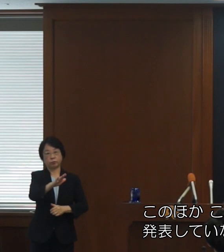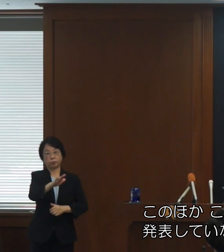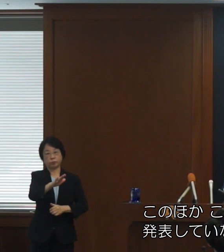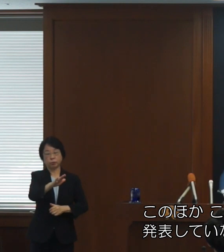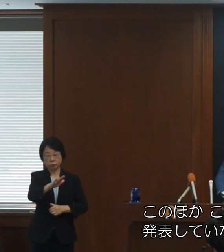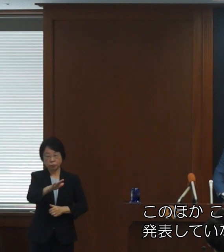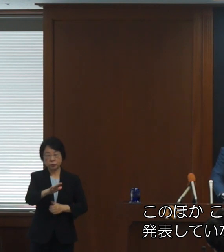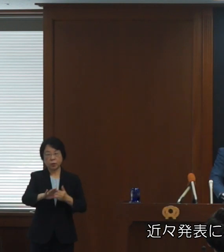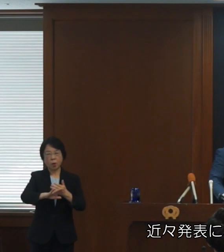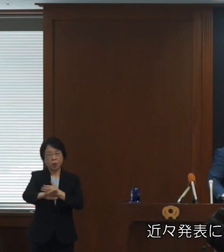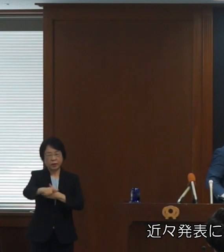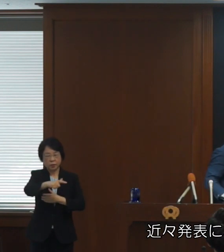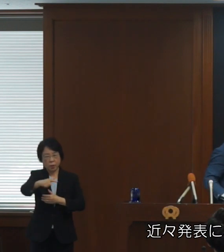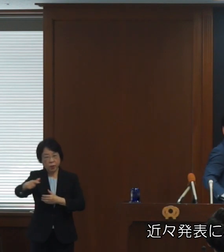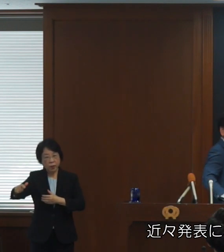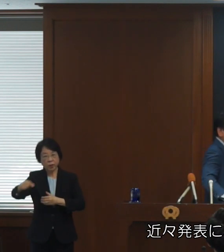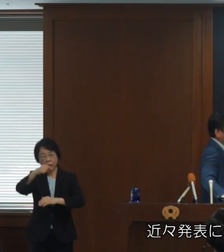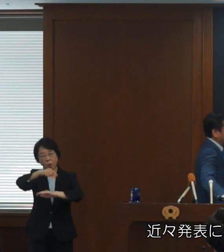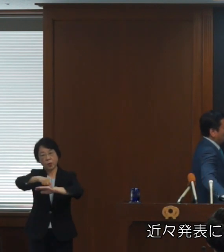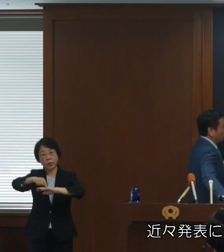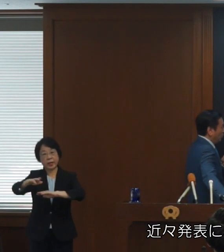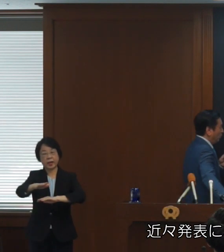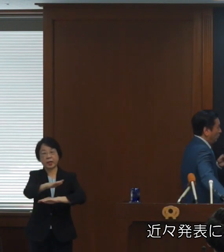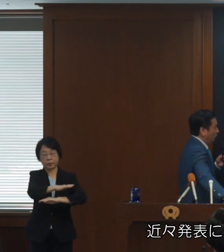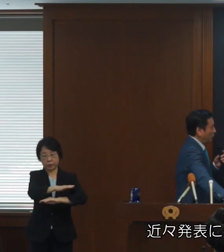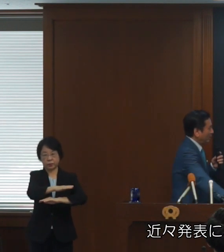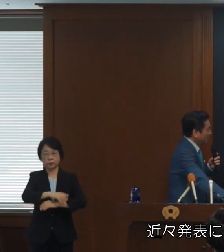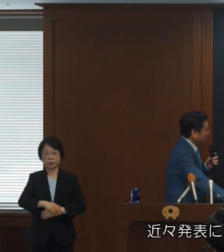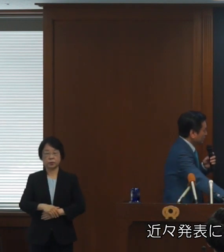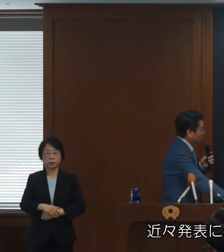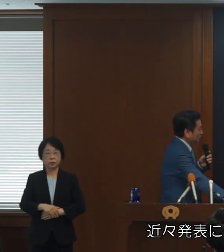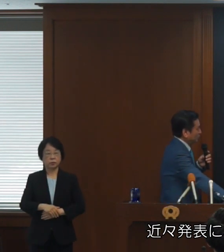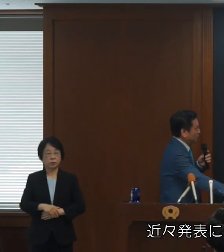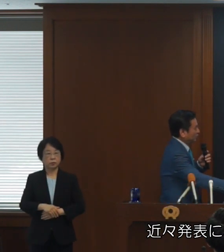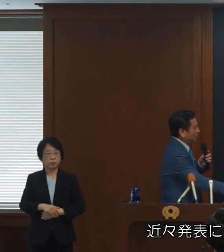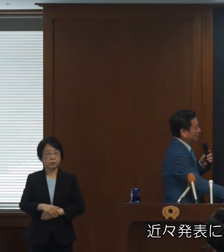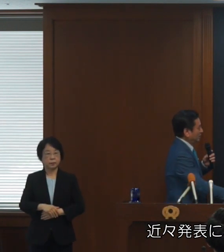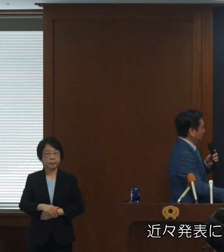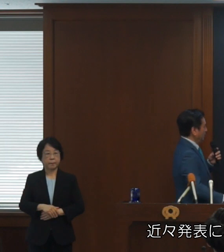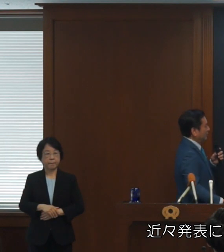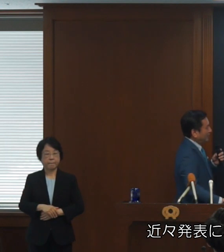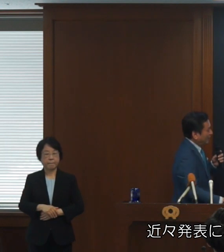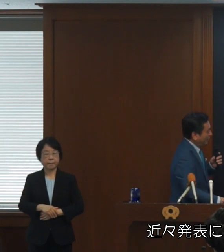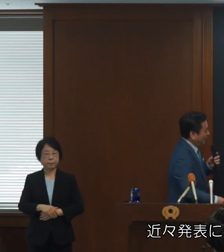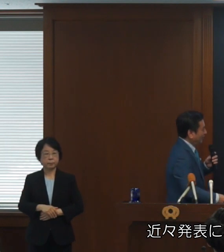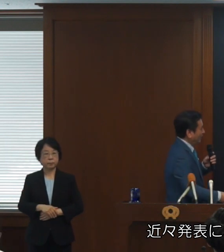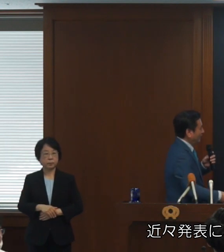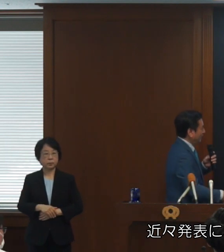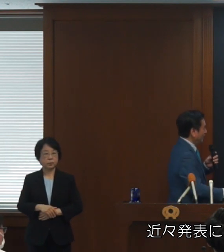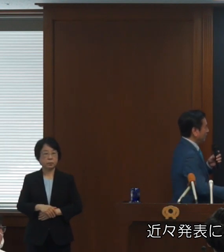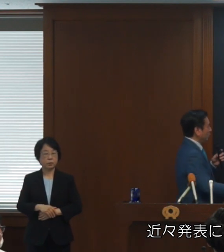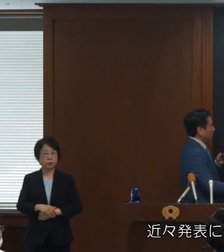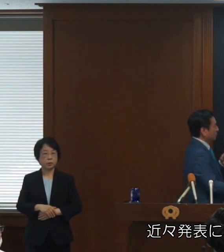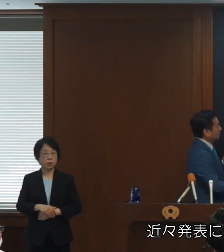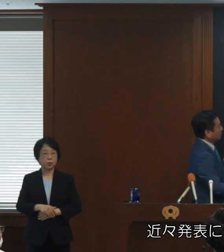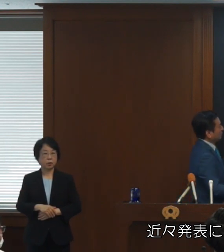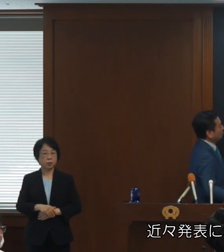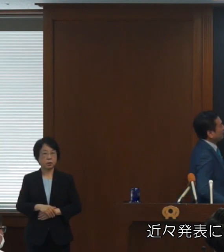途中にもまだまだ発表してないものがありますので近々発表になるものもありますで